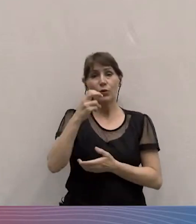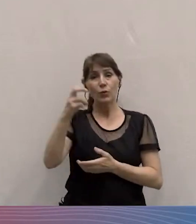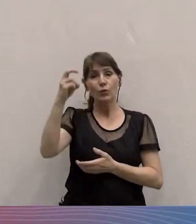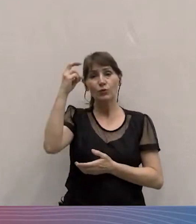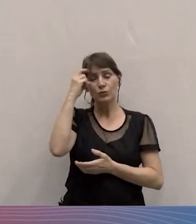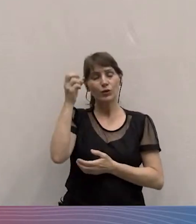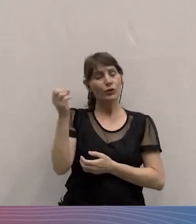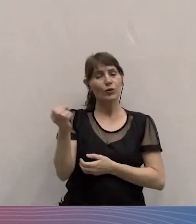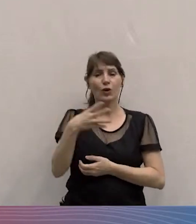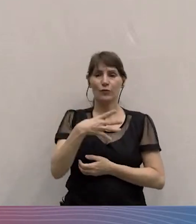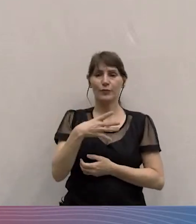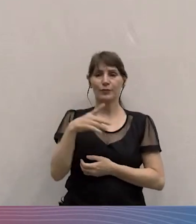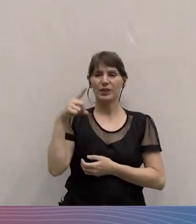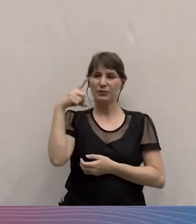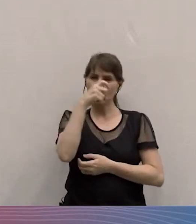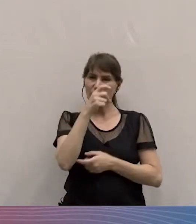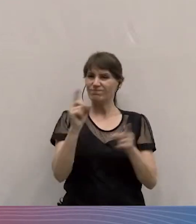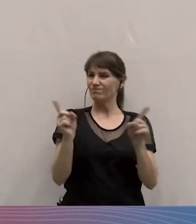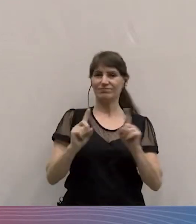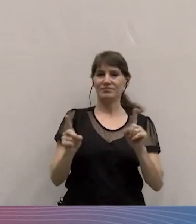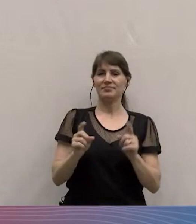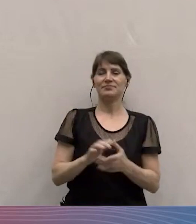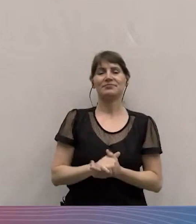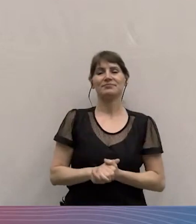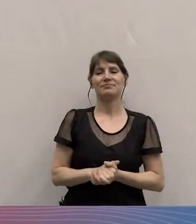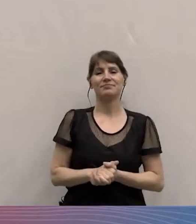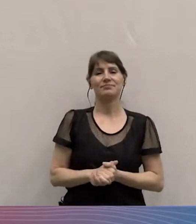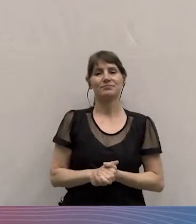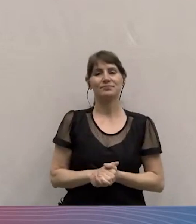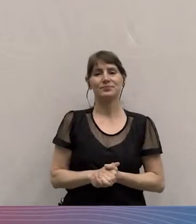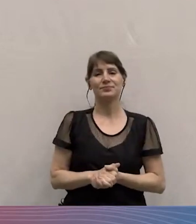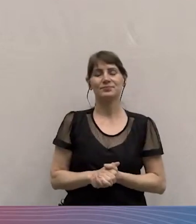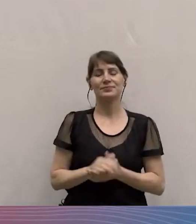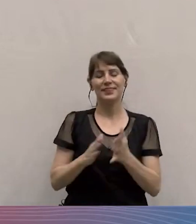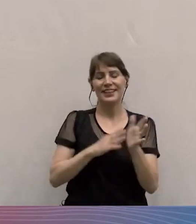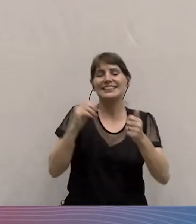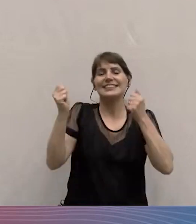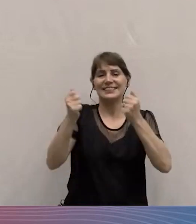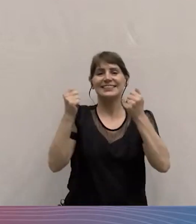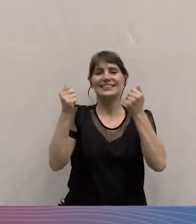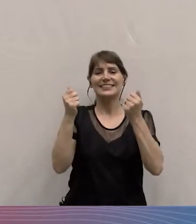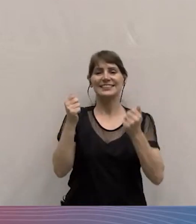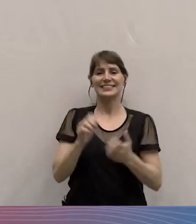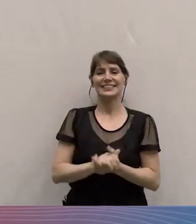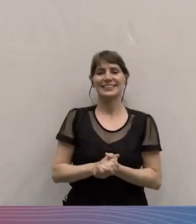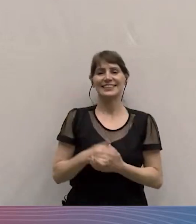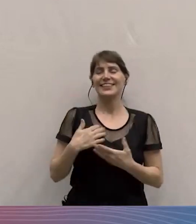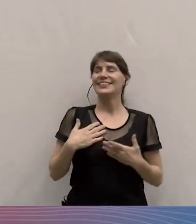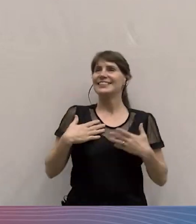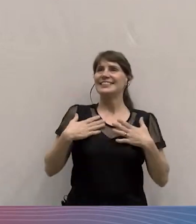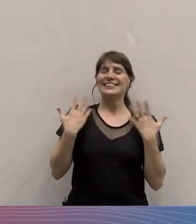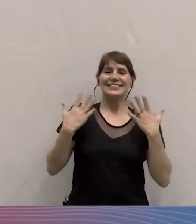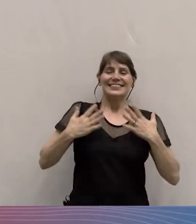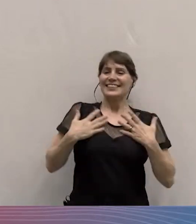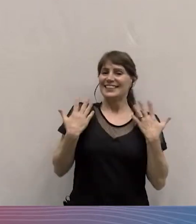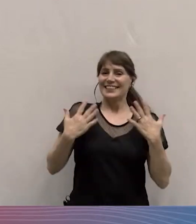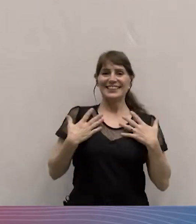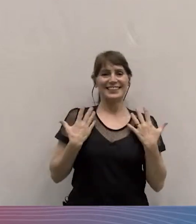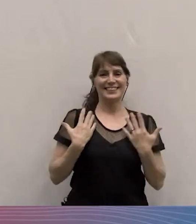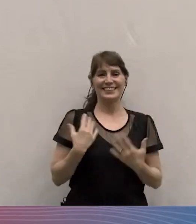cultura, não tem dificuldade nenhuma, tá bom? Então vamos lá, aleluia. Eu estou muito alegre.